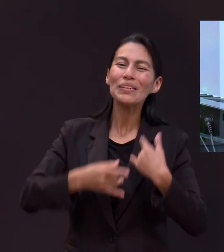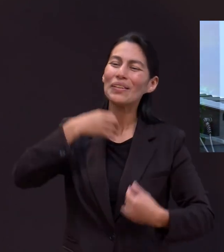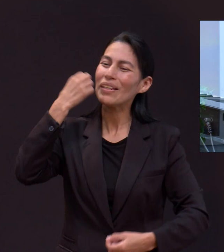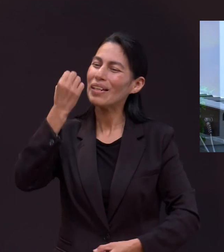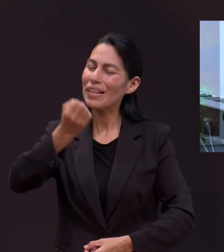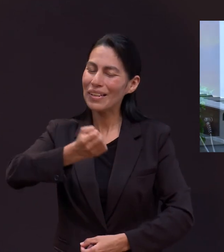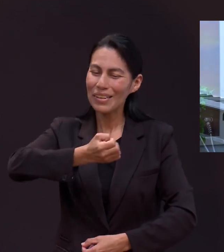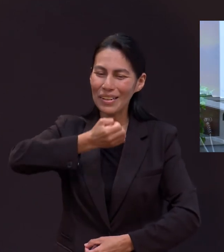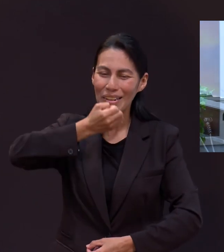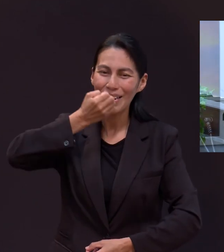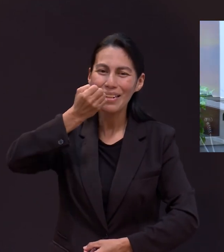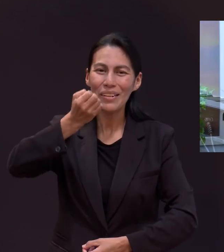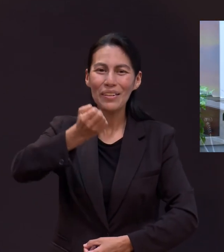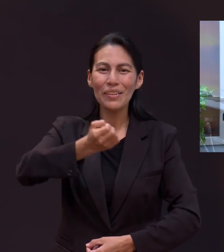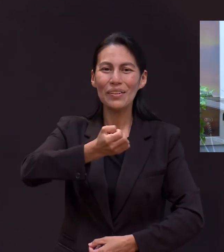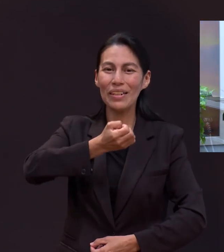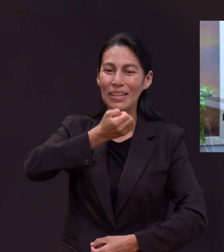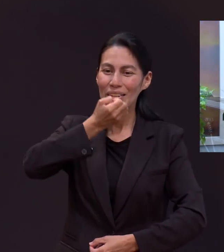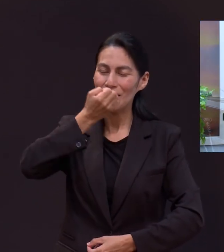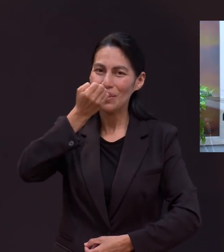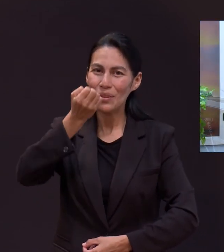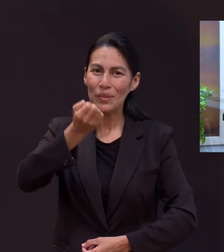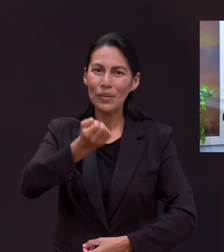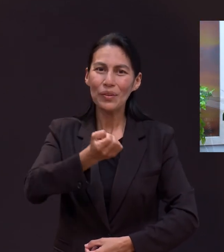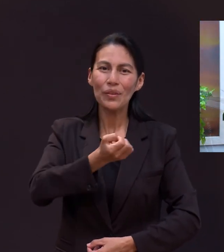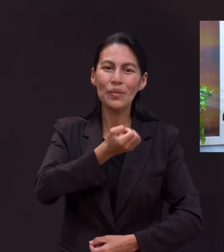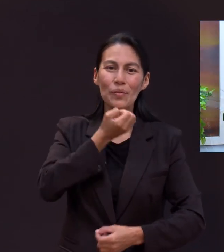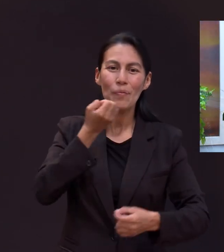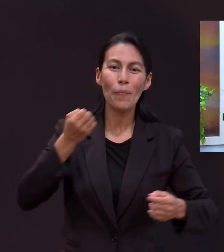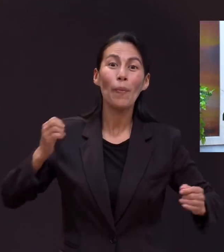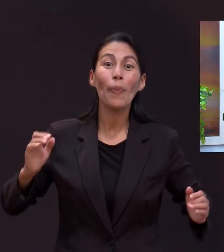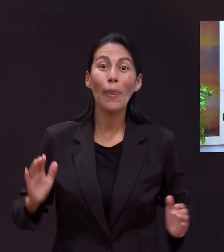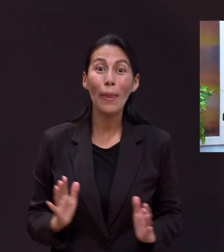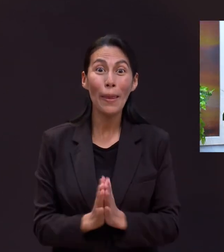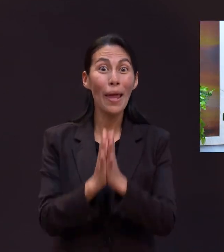aleluya soy guerrera de obras